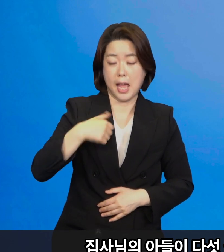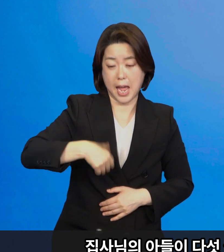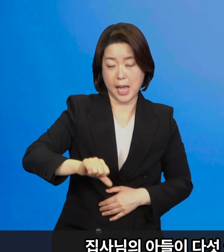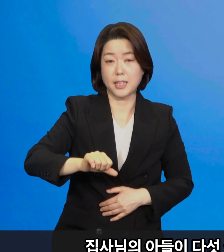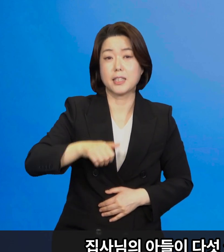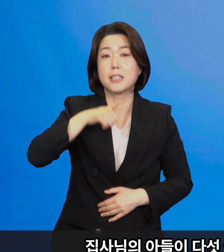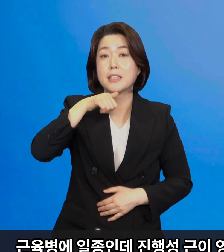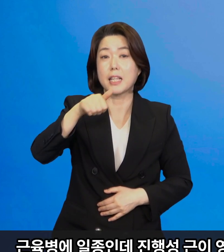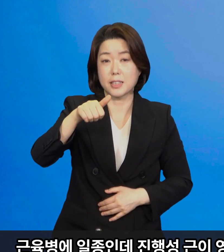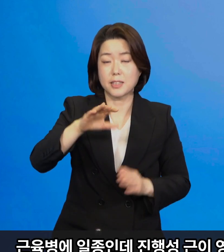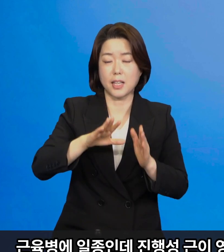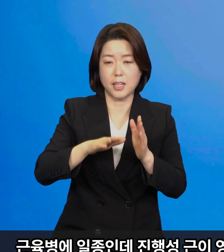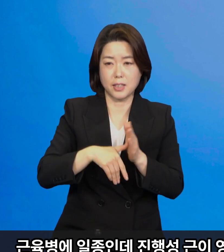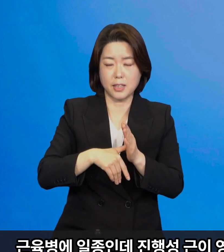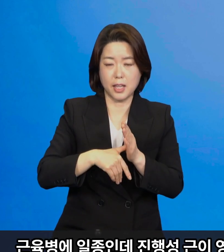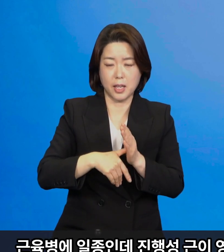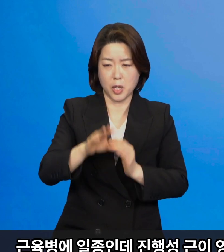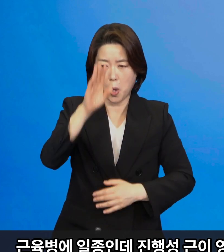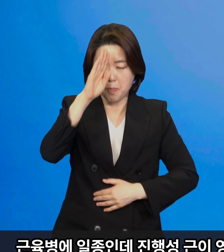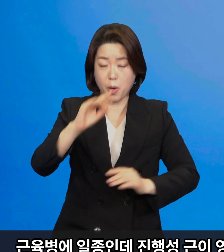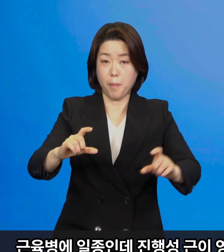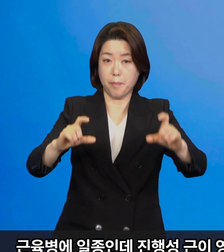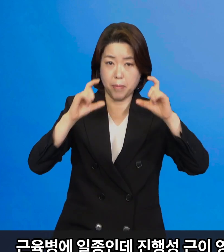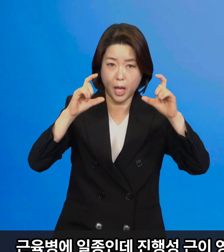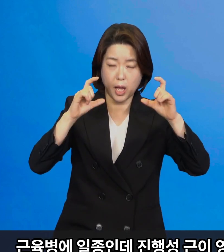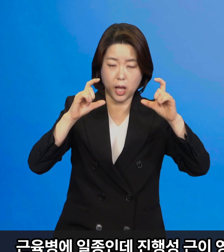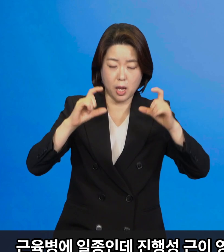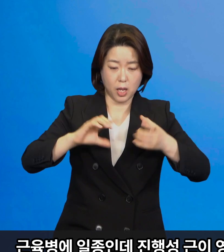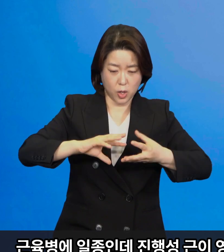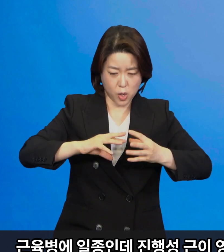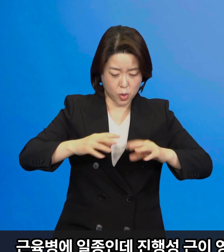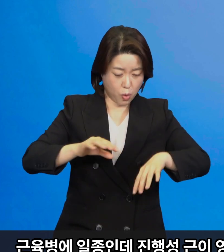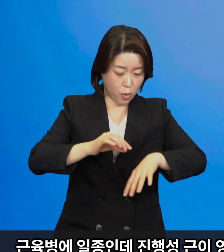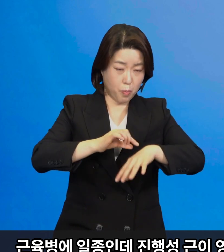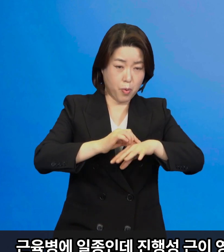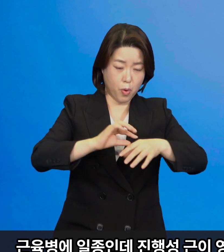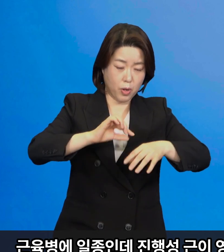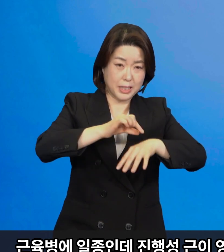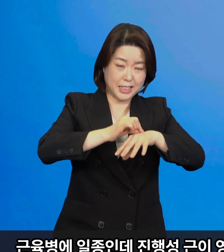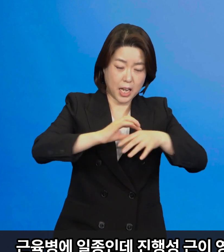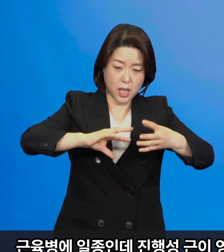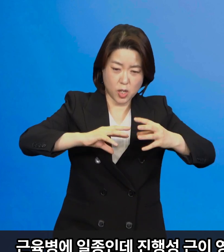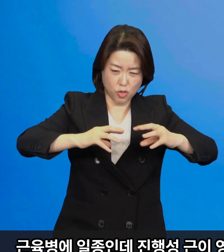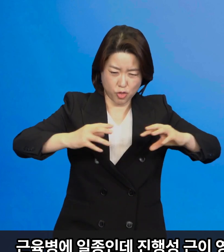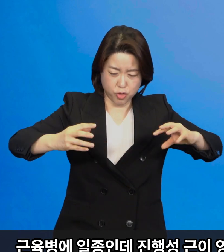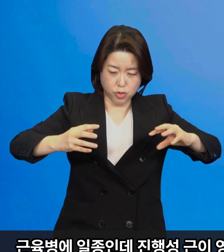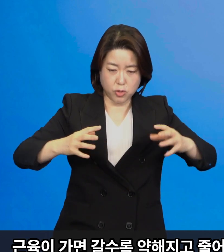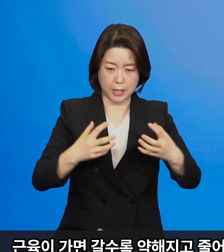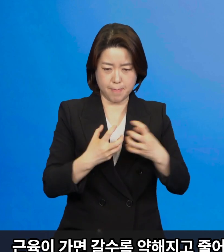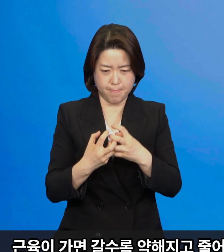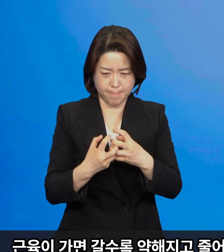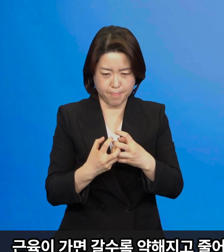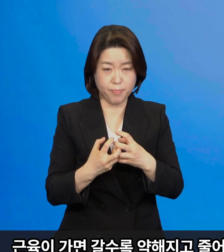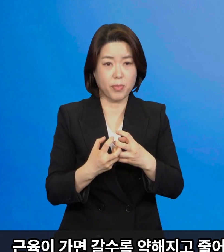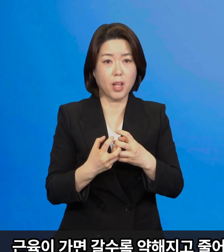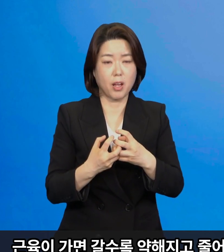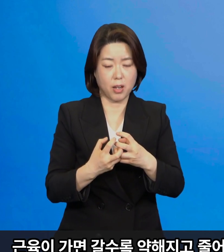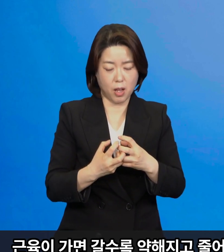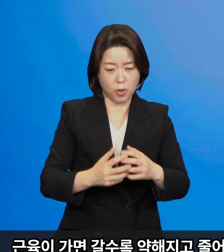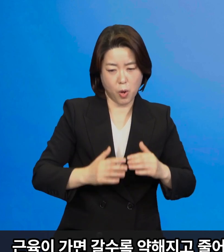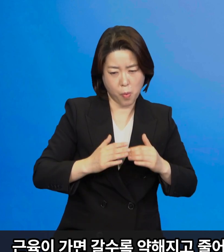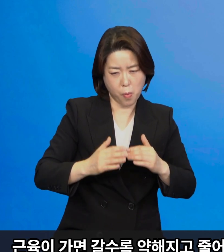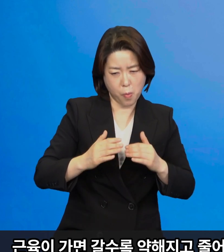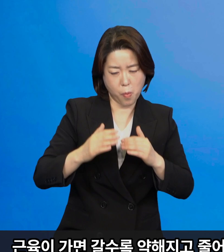병을 진단받아요. 근육병의 일종인데 진행성 근이 영양증이라고 하는 진단을 받았습니다. 근육이 가면